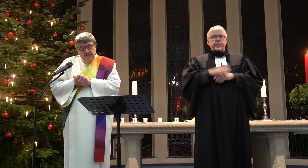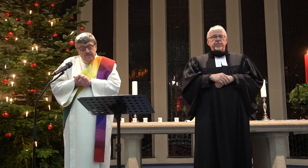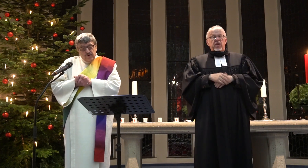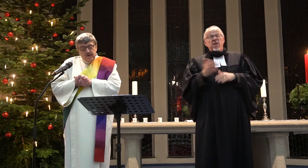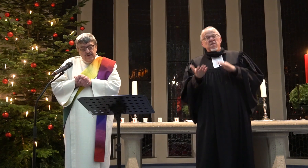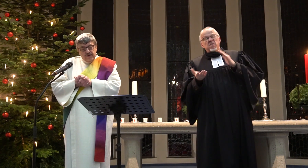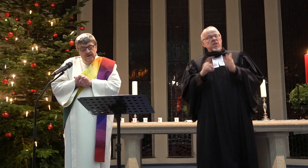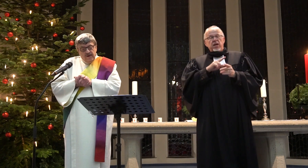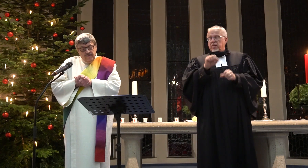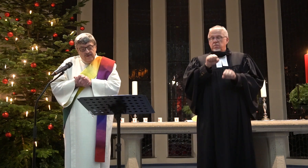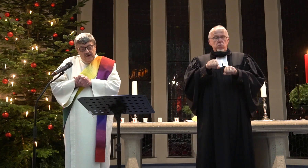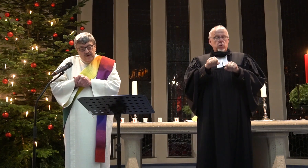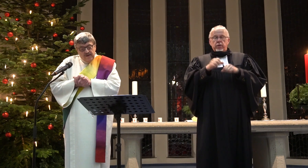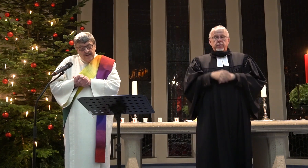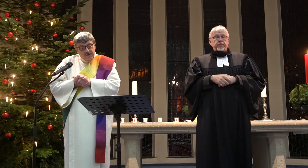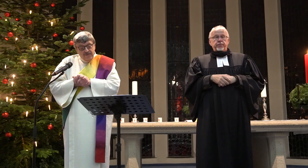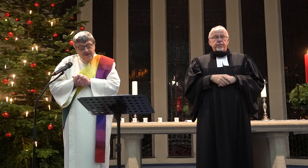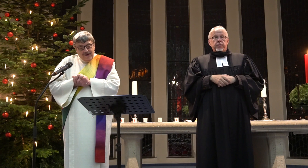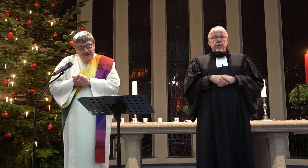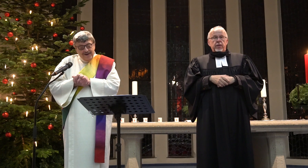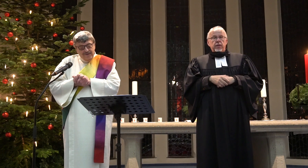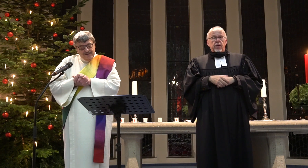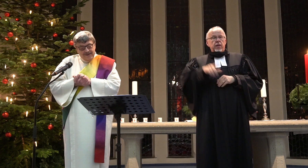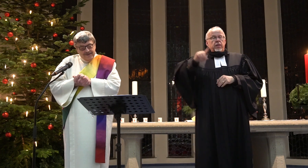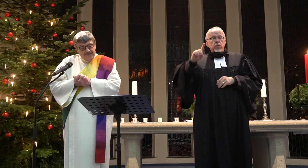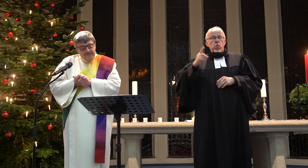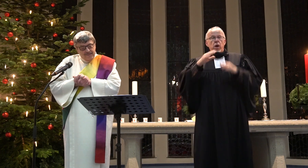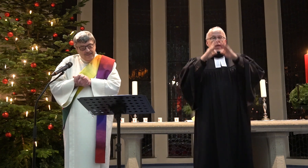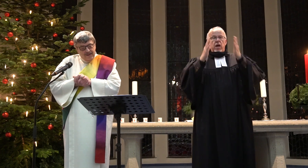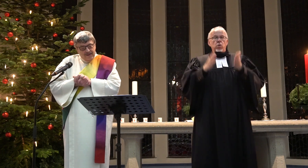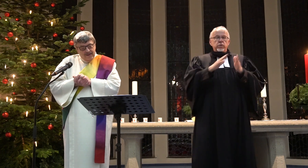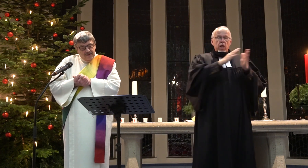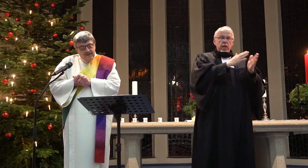vielleicht nicht möglich, weil nicht nur ein Haushalt.